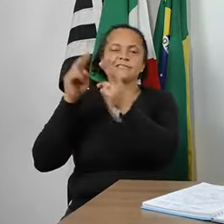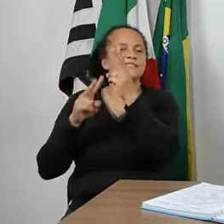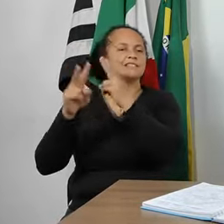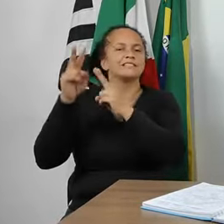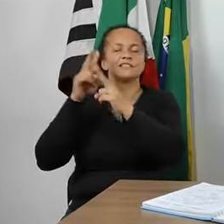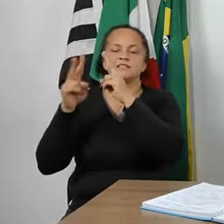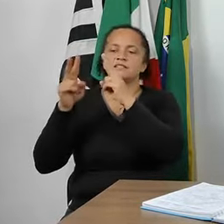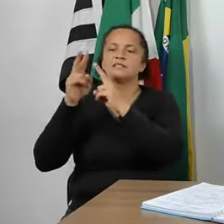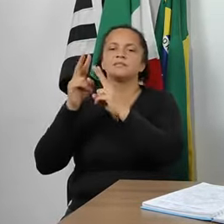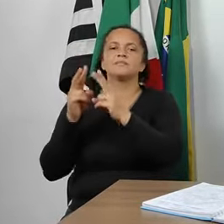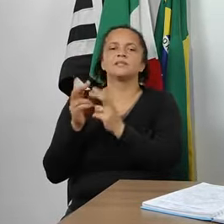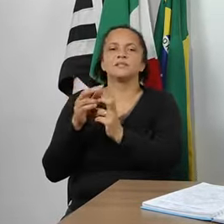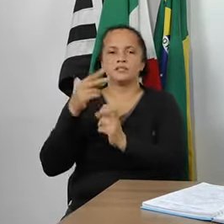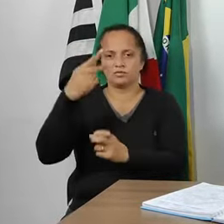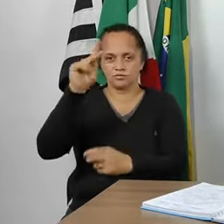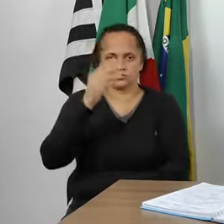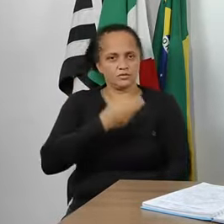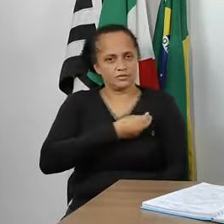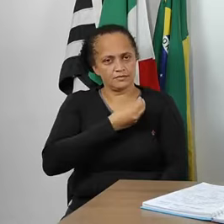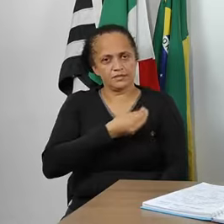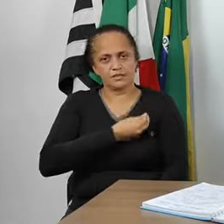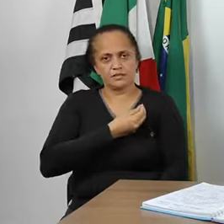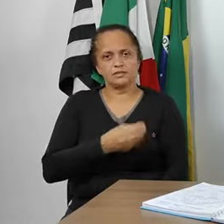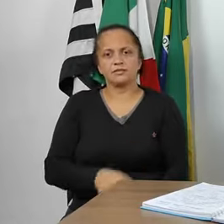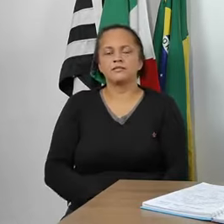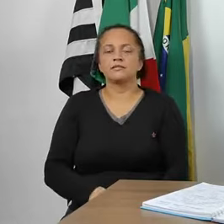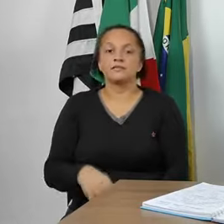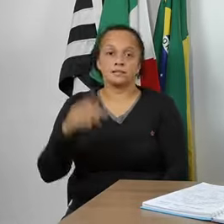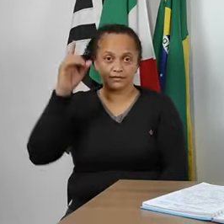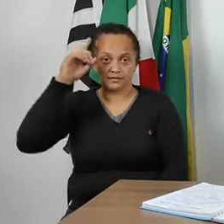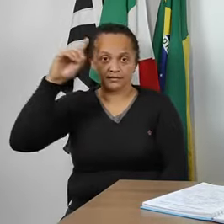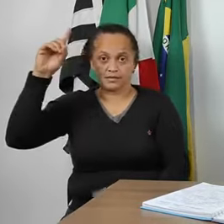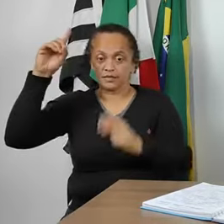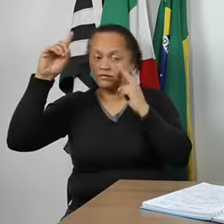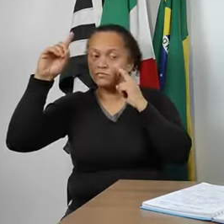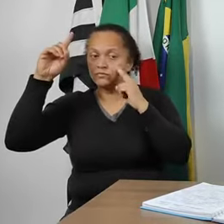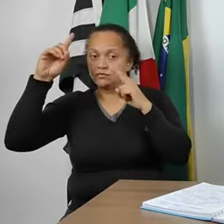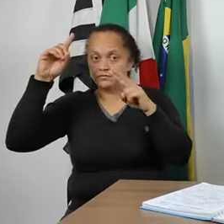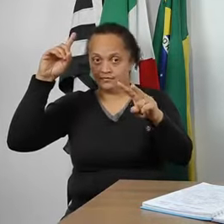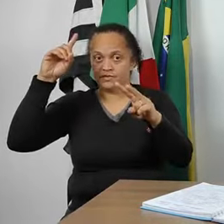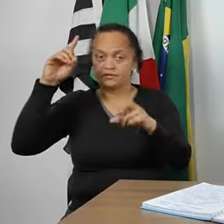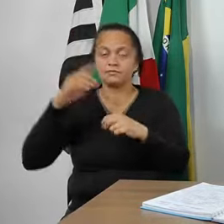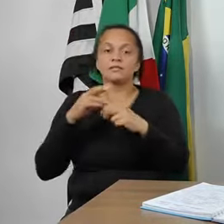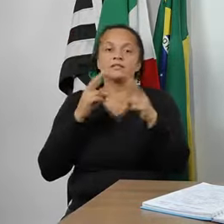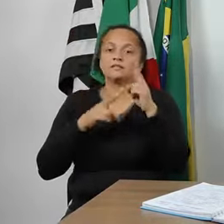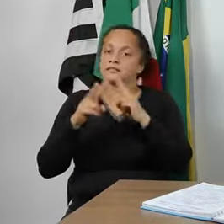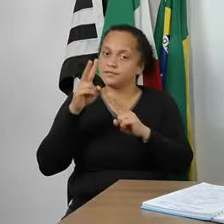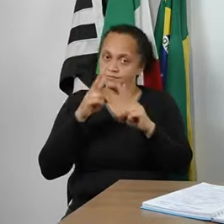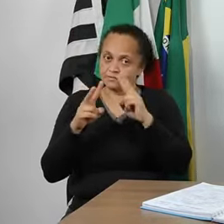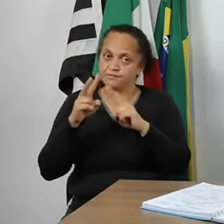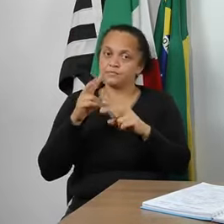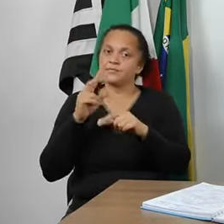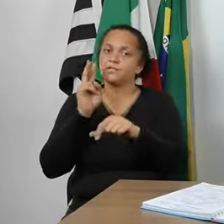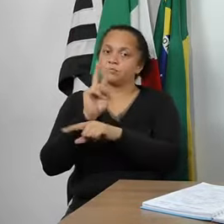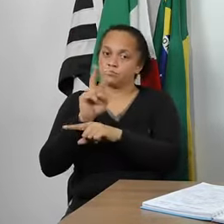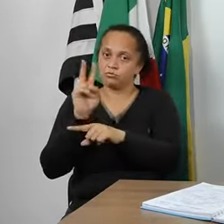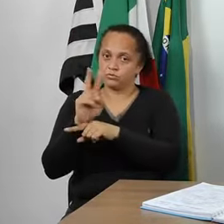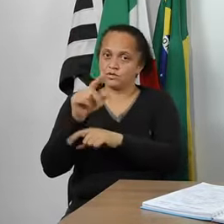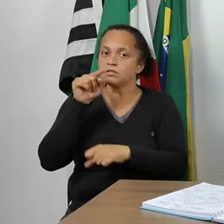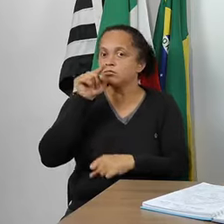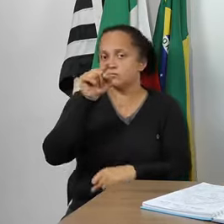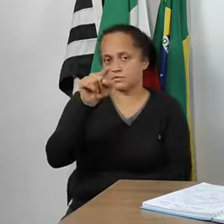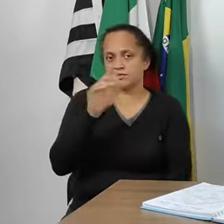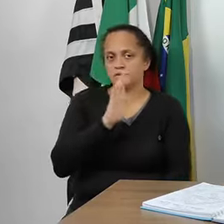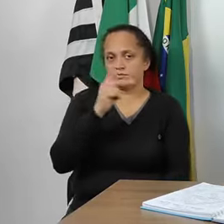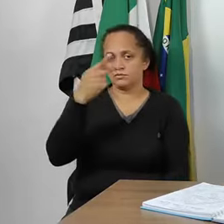sempre. Meus olhos e meu coração nele sempre estarão.